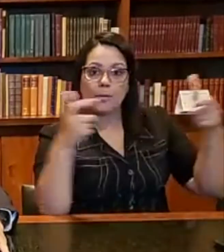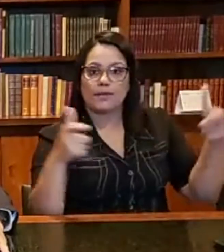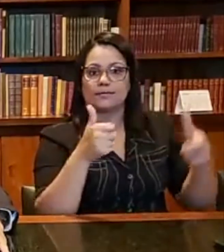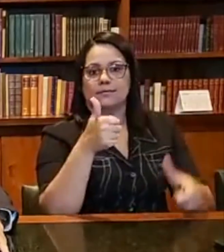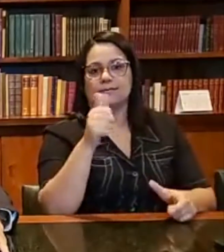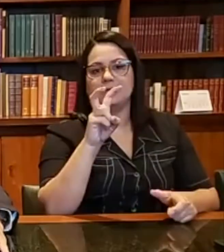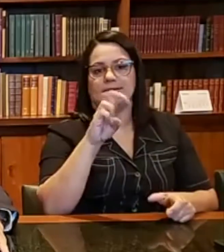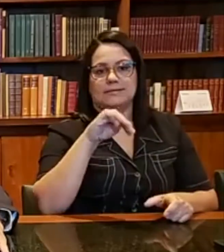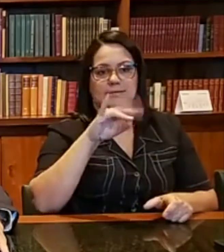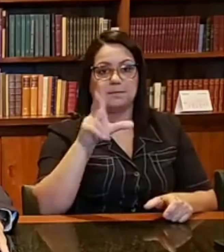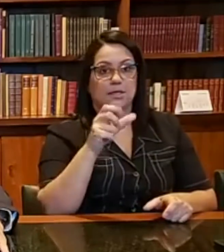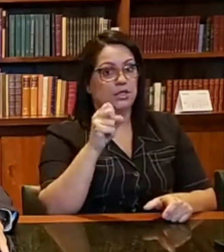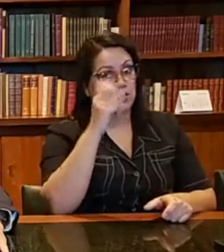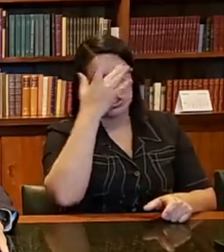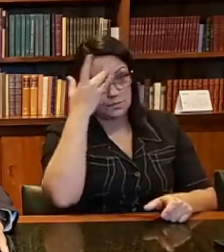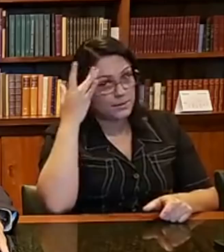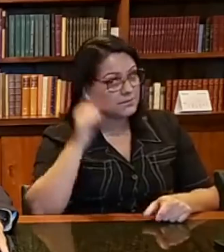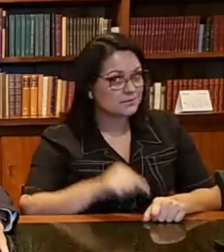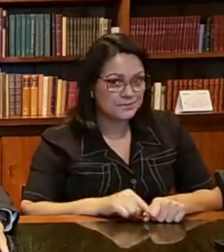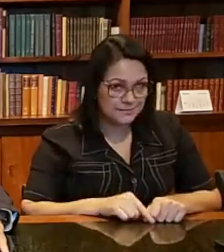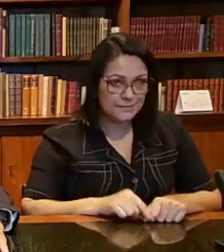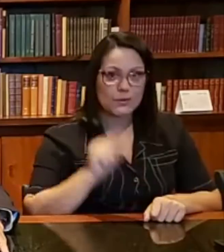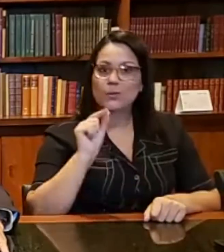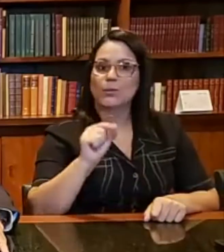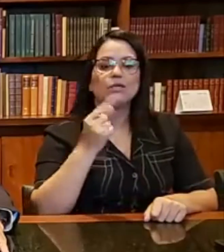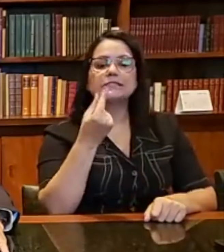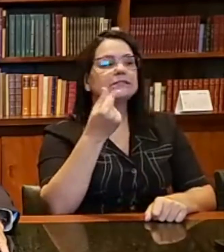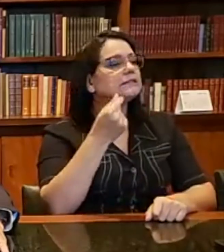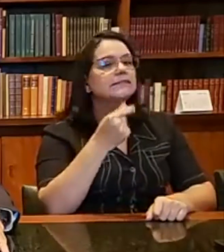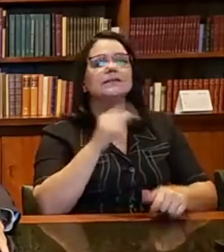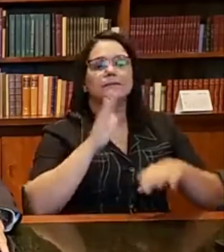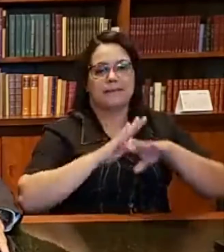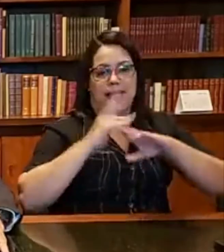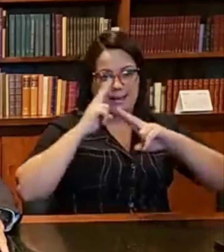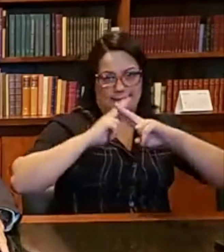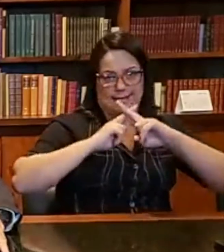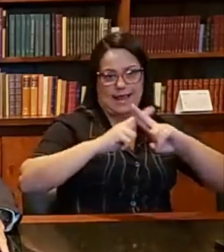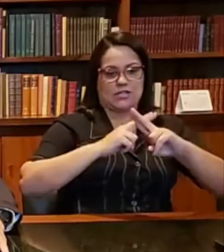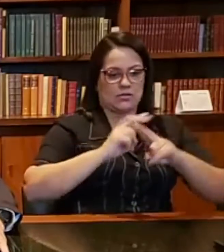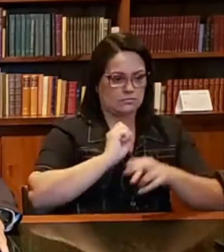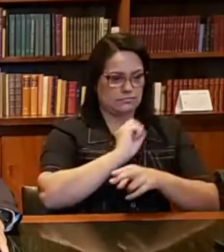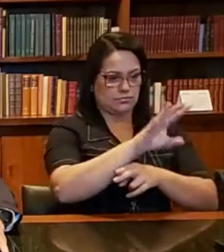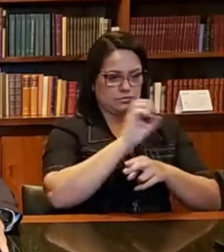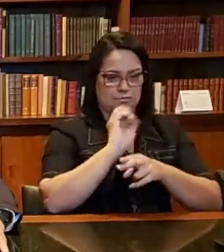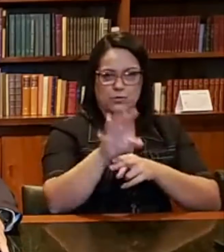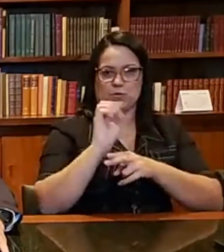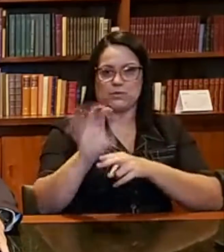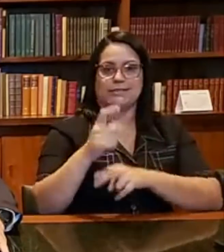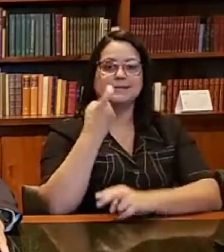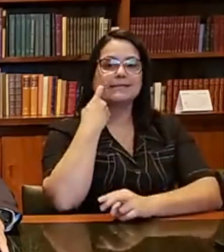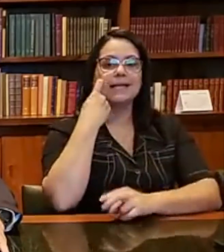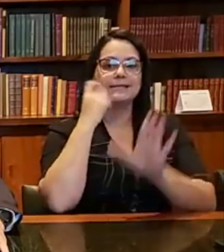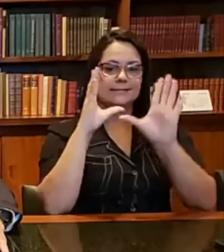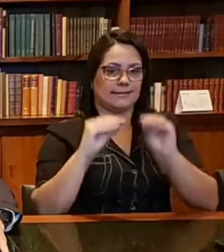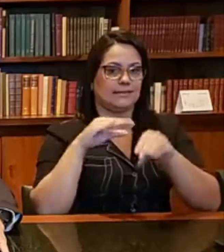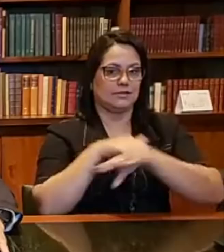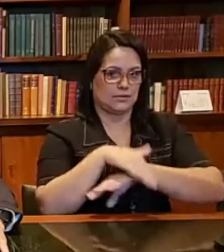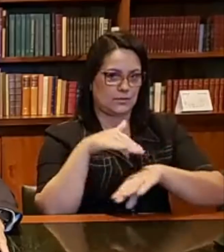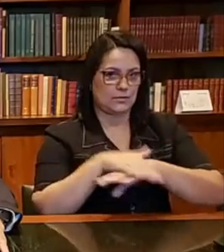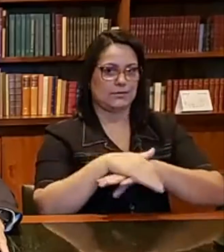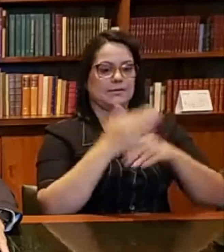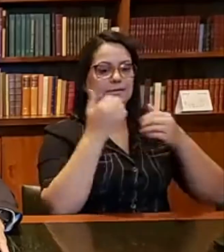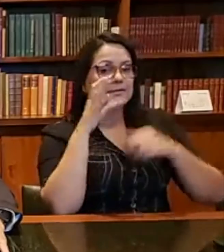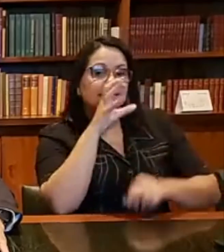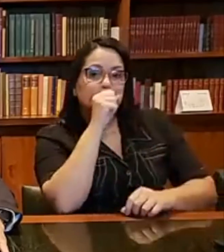de pessoas. Este recurso será depositado pela Caixa na sexta-feira à noite. A partir do